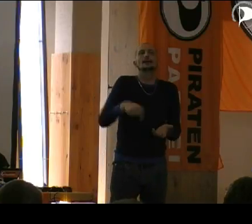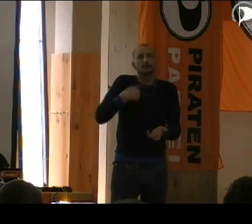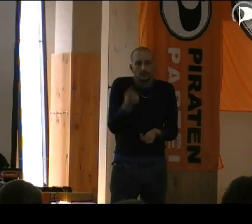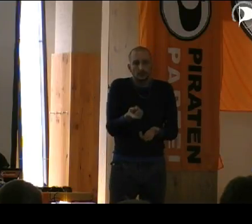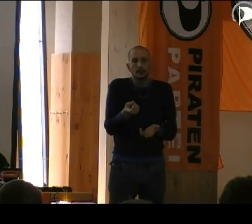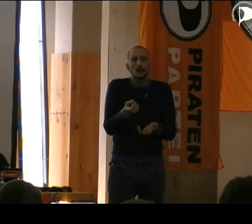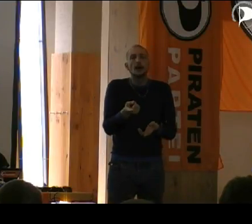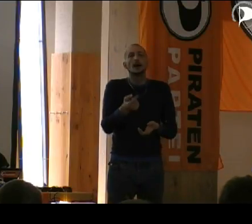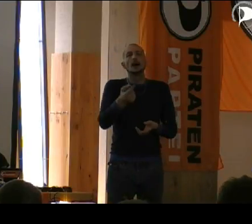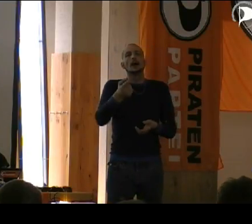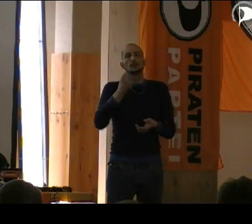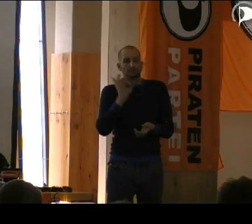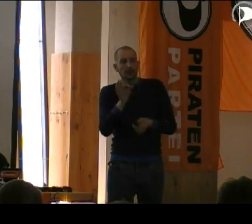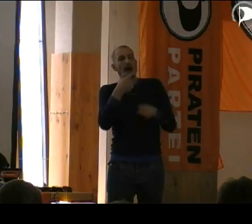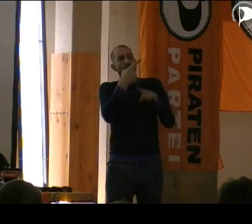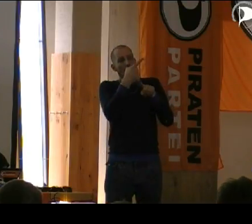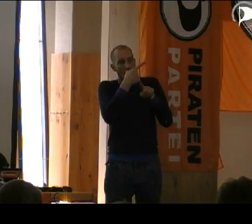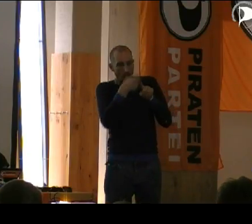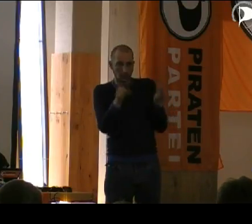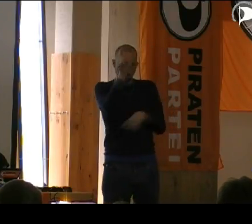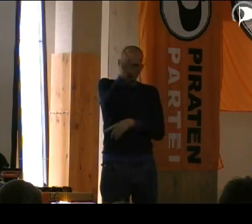zumindest ihr hättet ihr ab jetzt